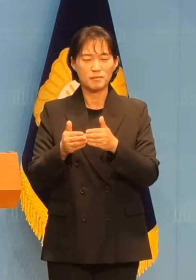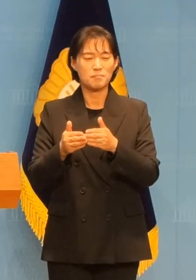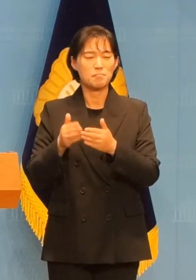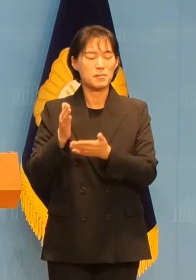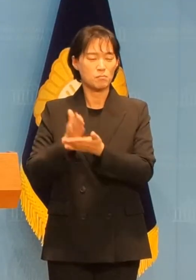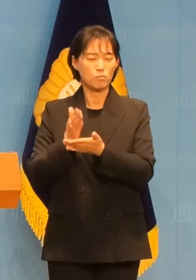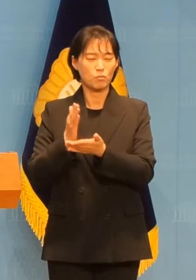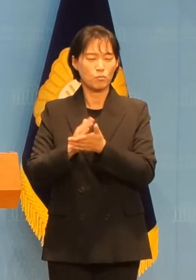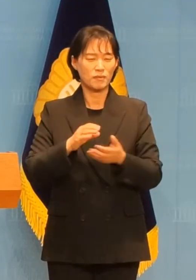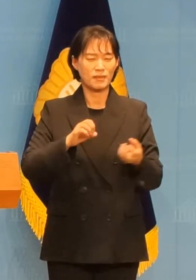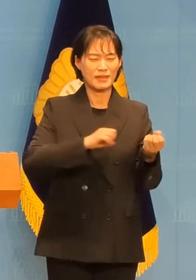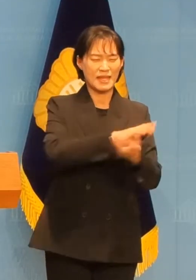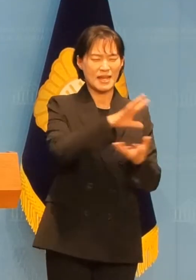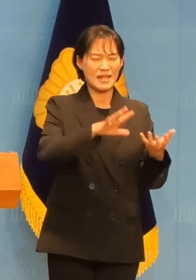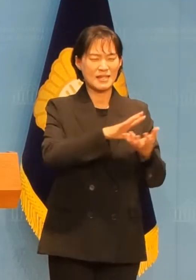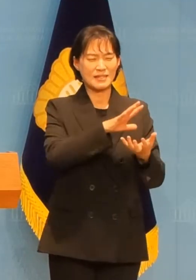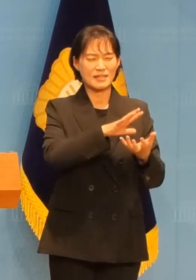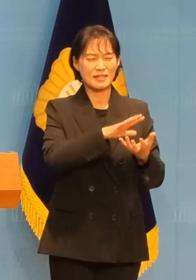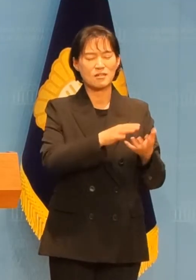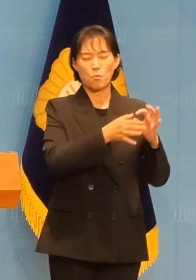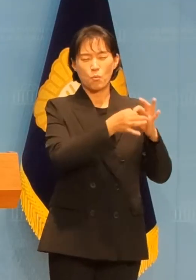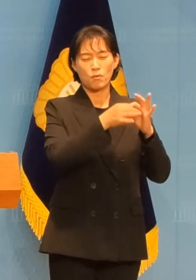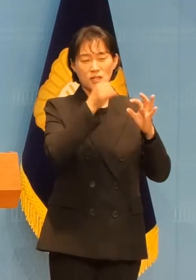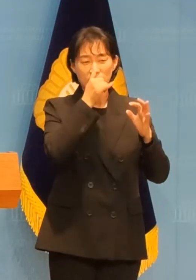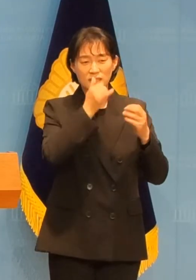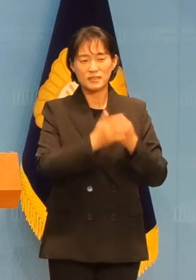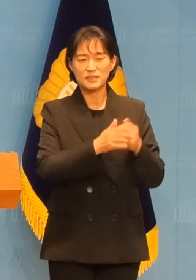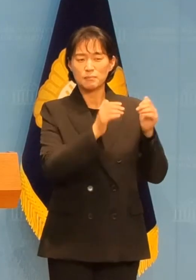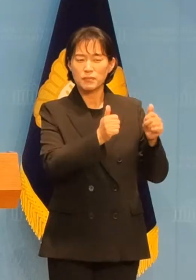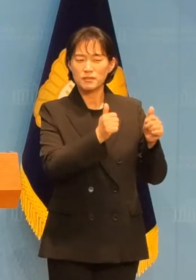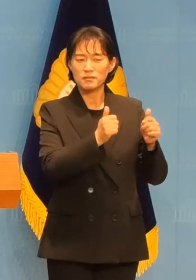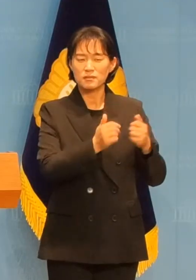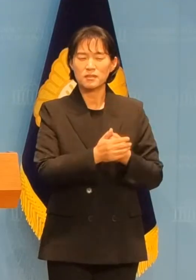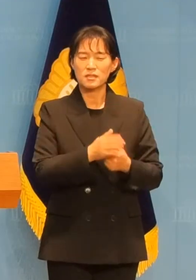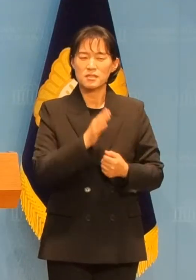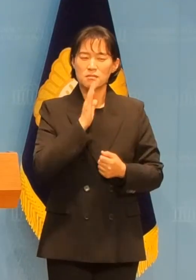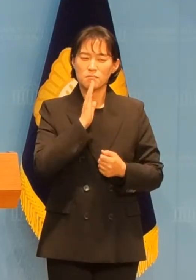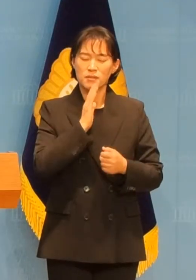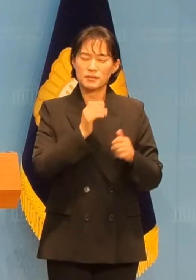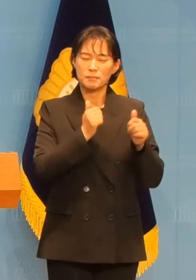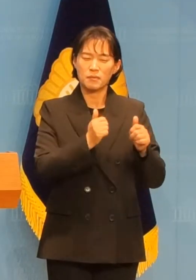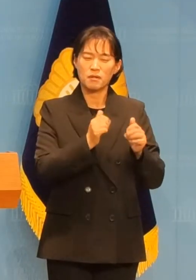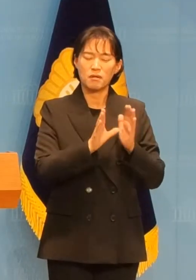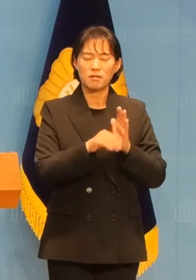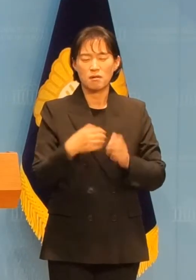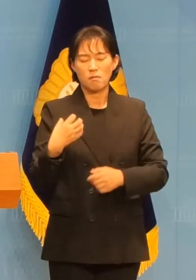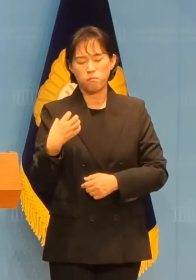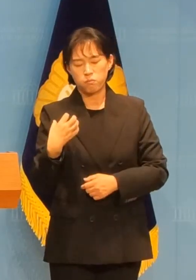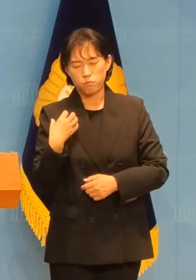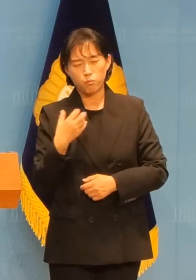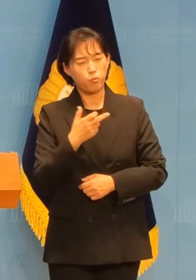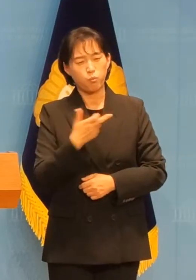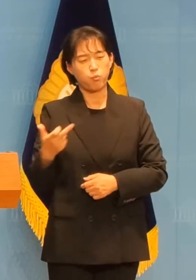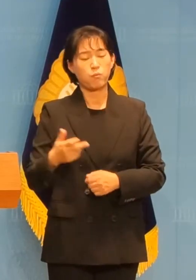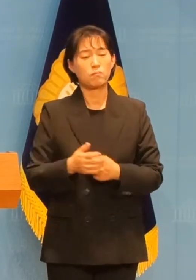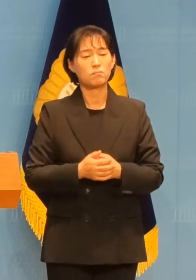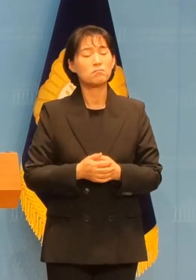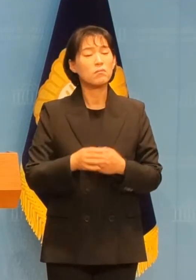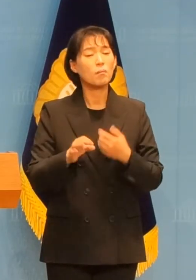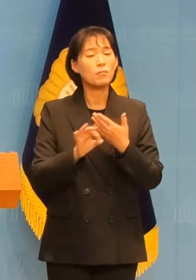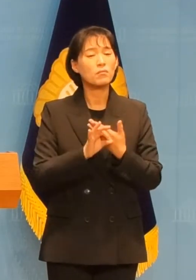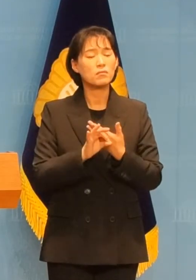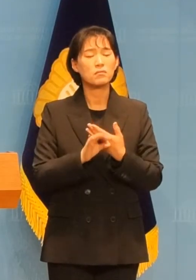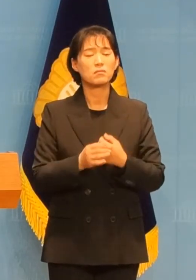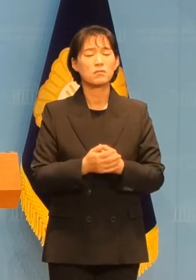재판부에 배속될 판사들은 그 자체로 엄청난 재판 압력을 느낄 것입니다. 이럴 바에는